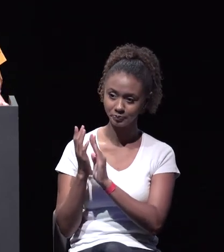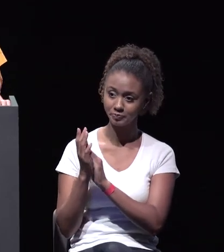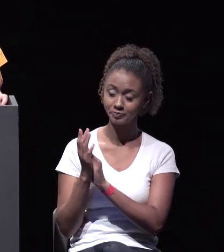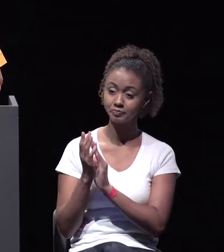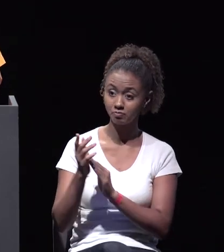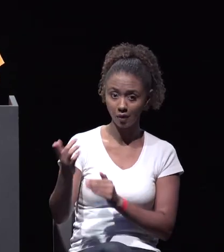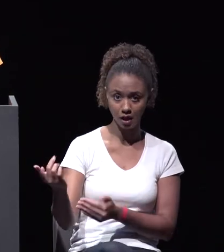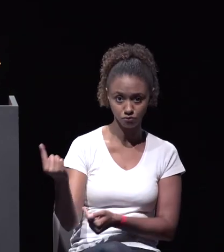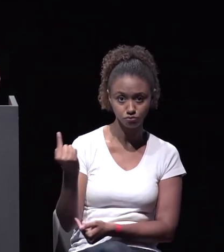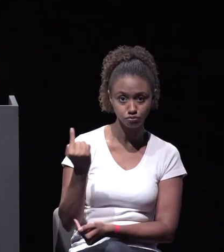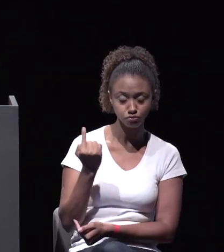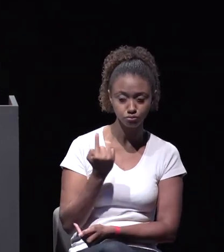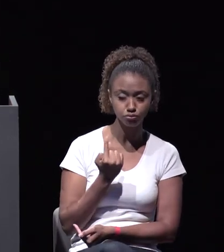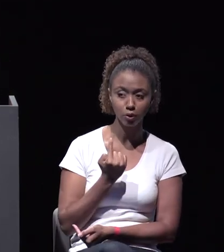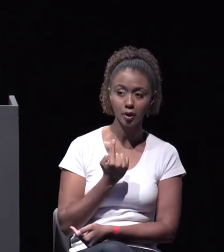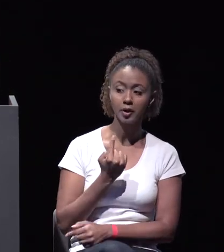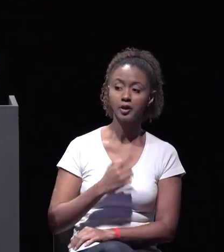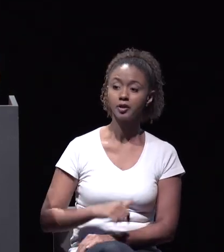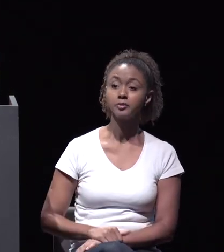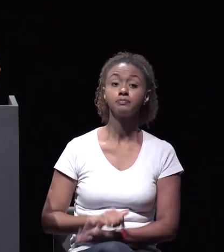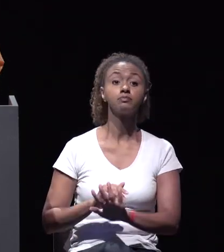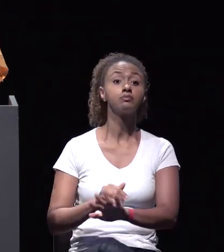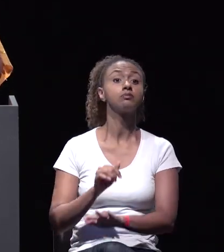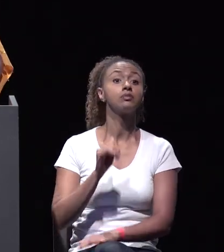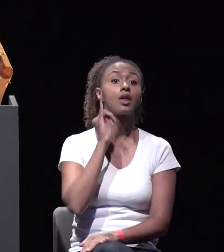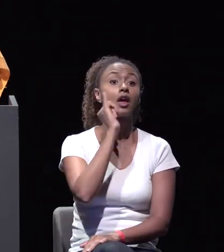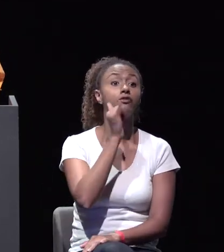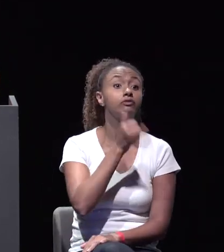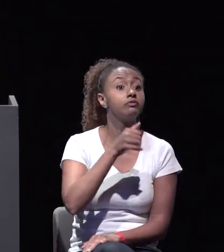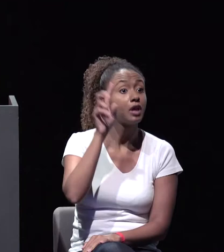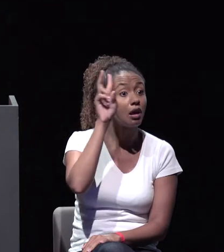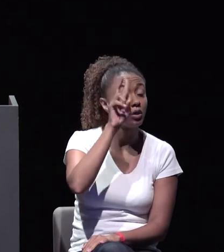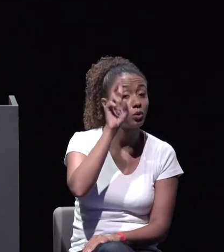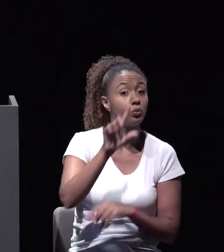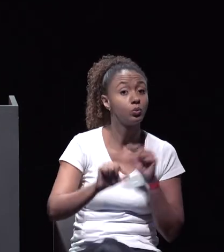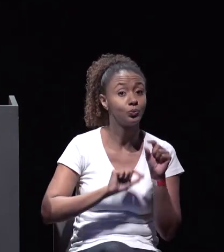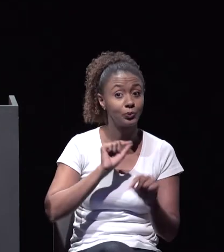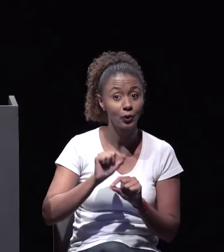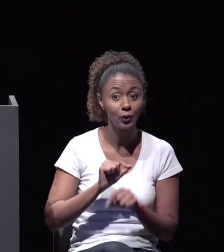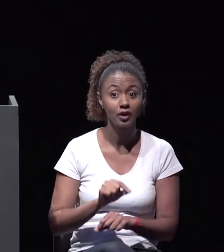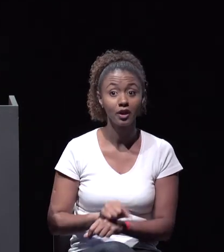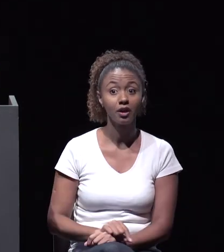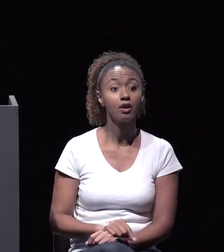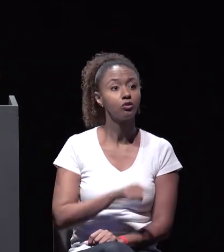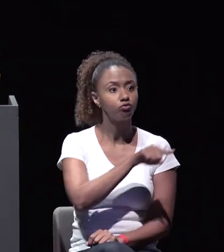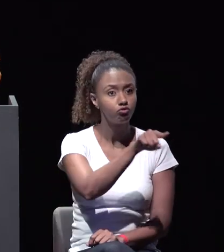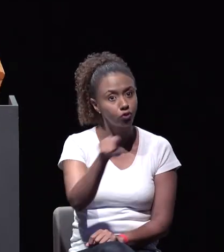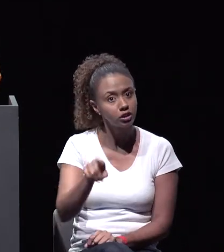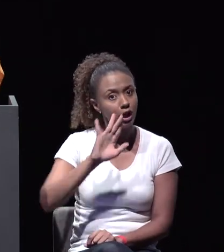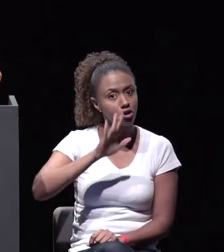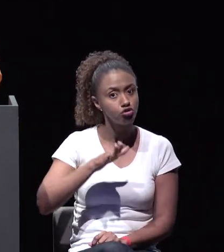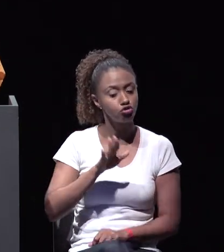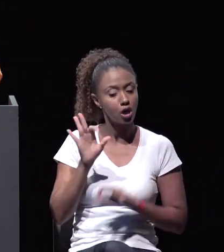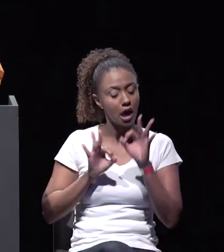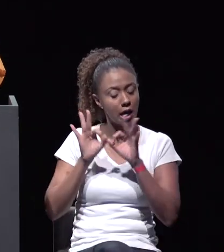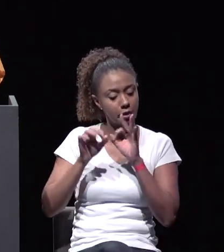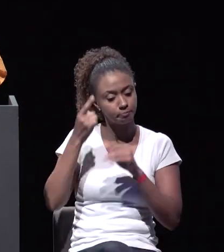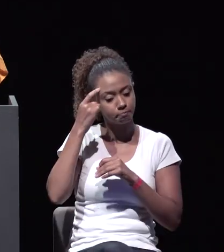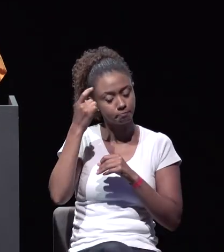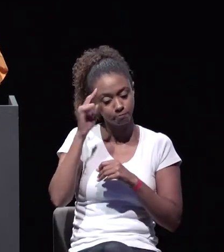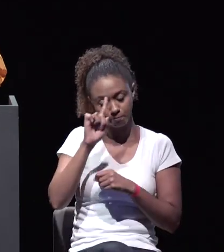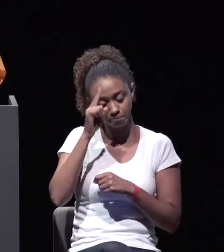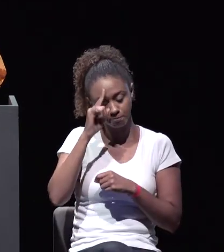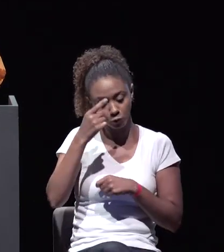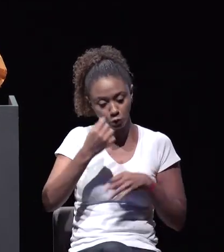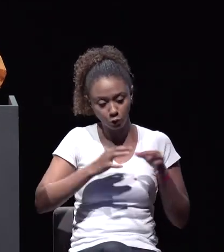marcelo chega aqui lembrar que ele recadinho pra irem elaborando as questões